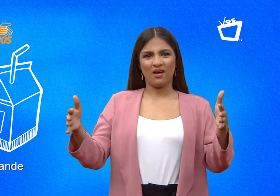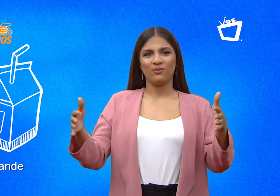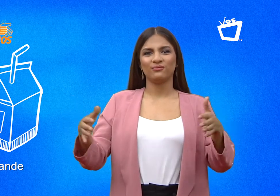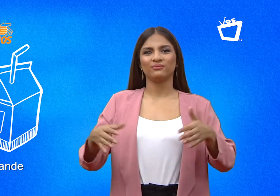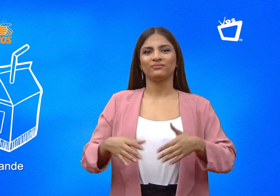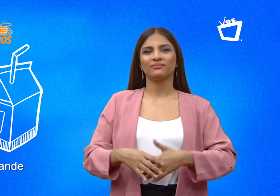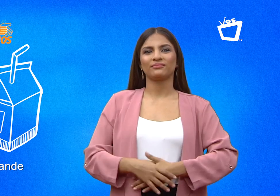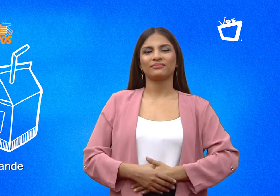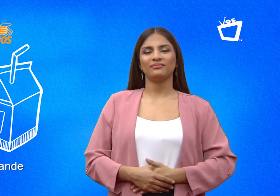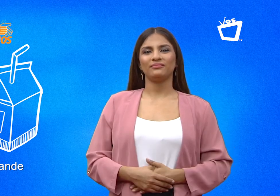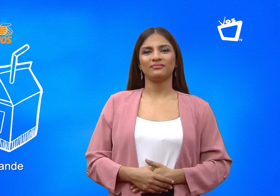Grande.